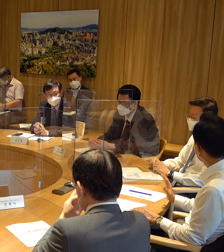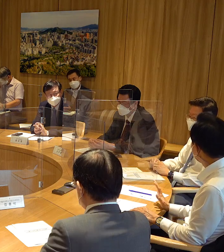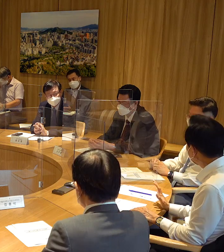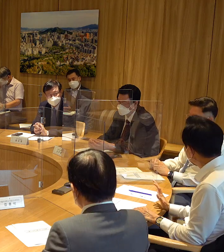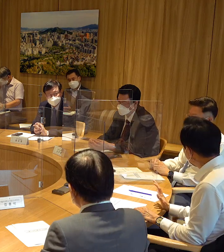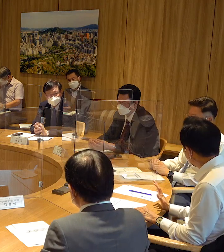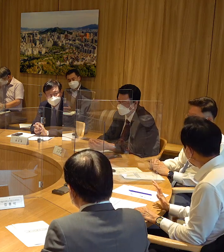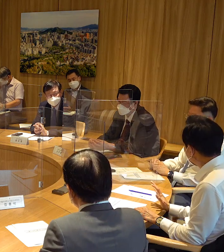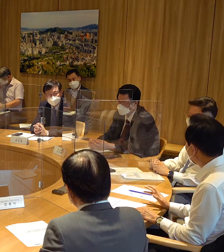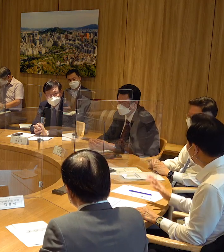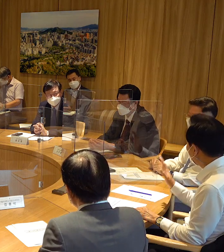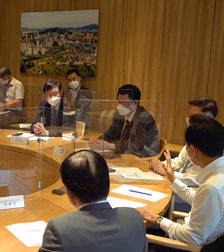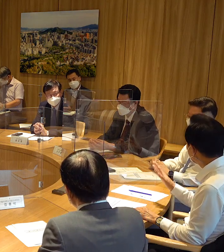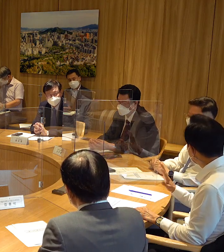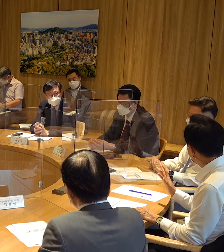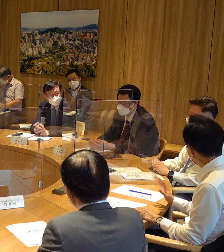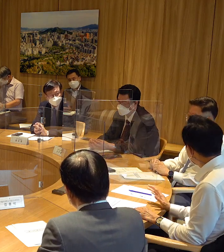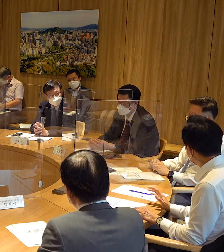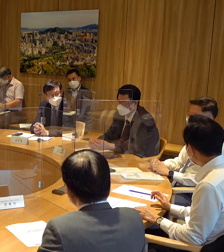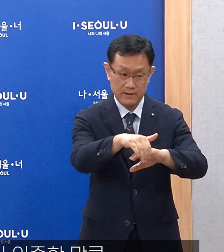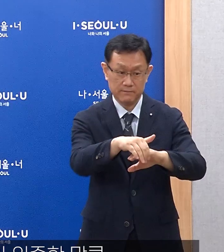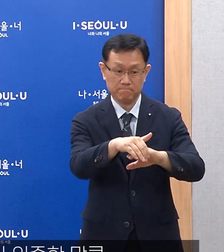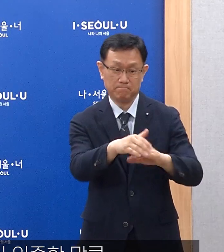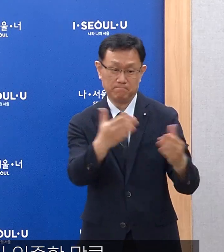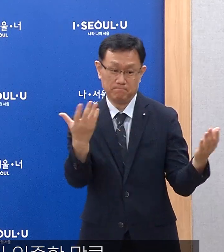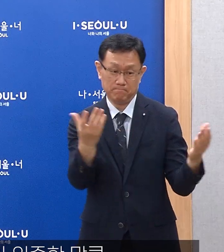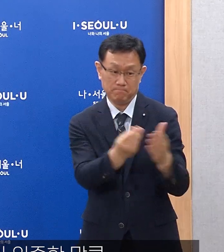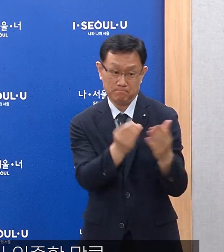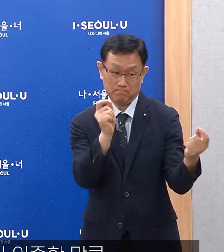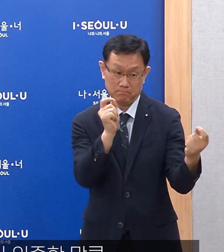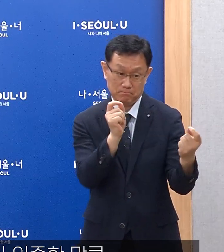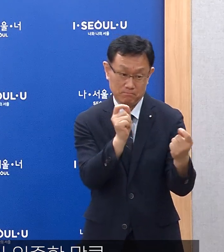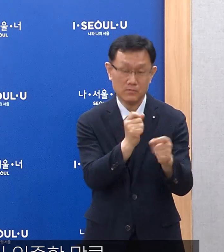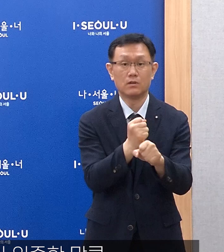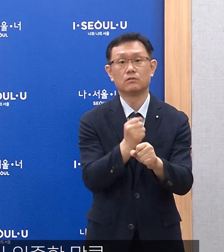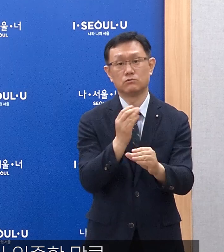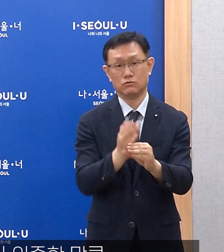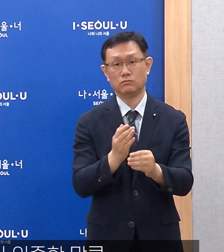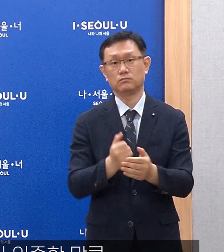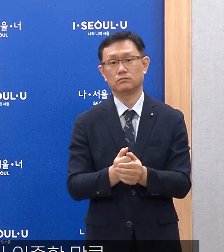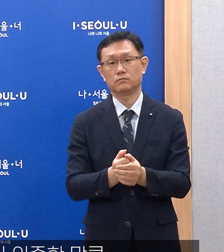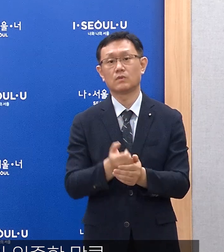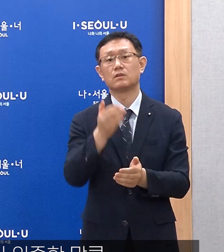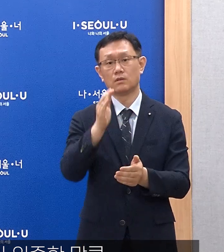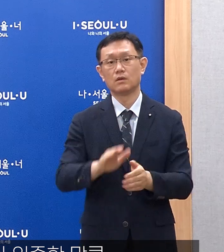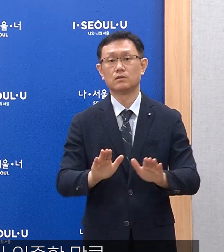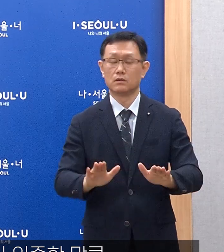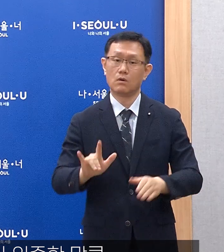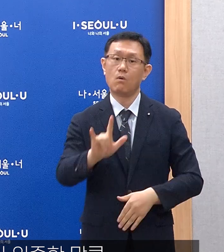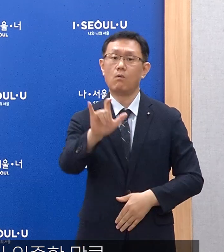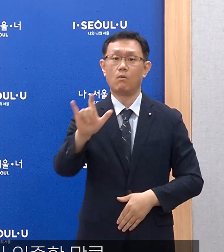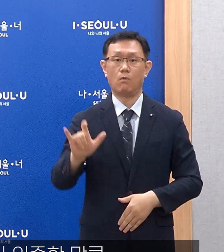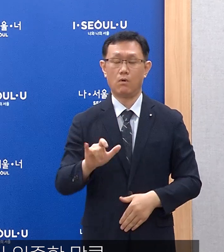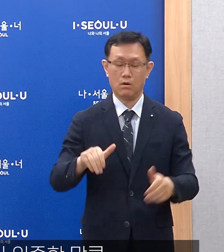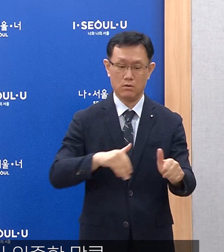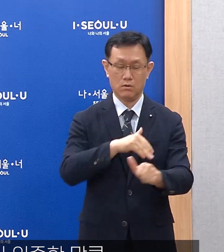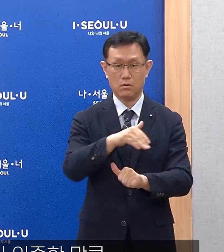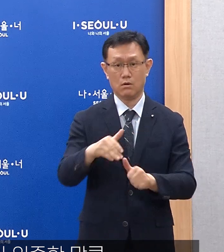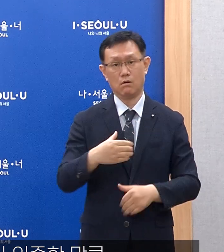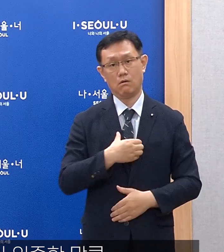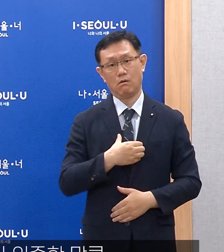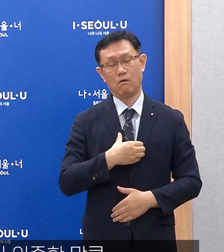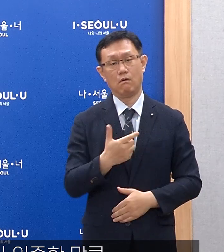수립해서 완성 단계에 이르렀습니다. 하지만 코로나19 확산 상황이 위중한 만큼 당분간은